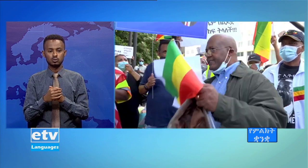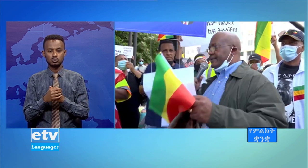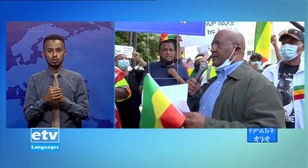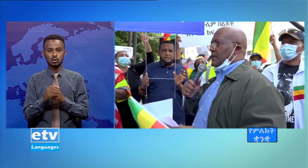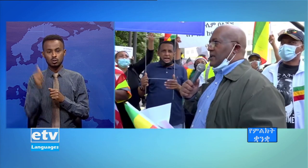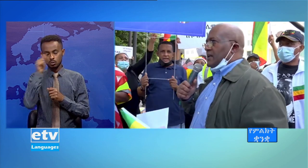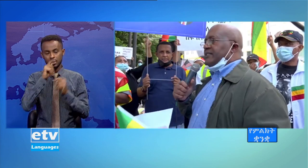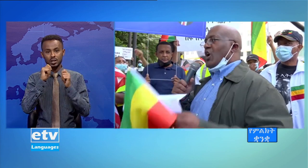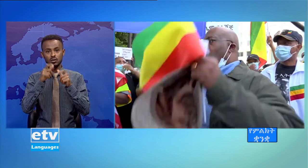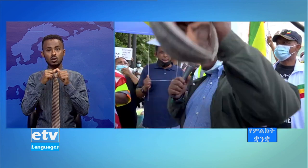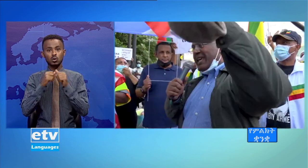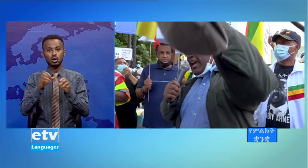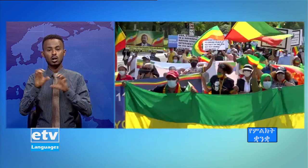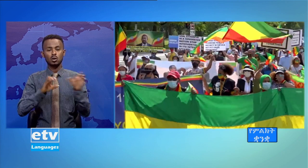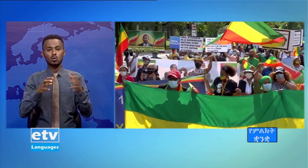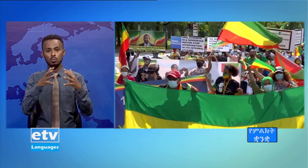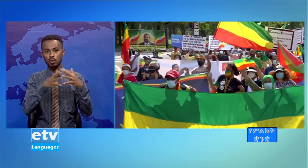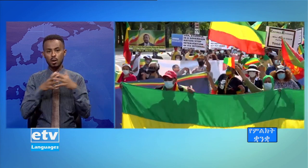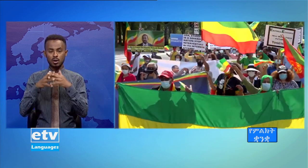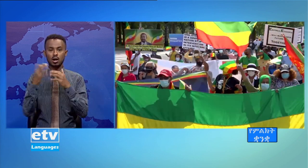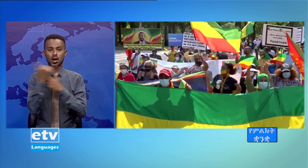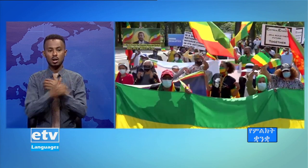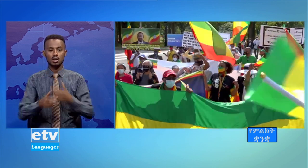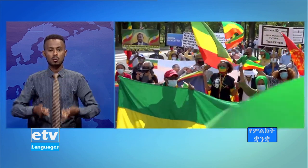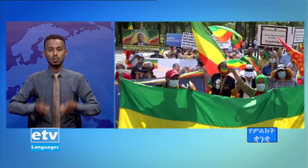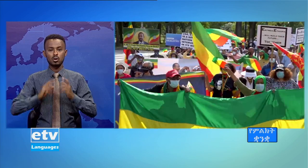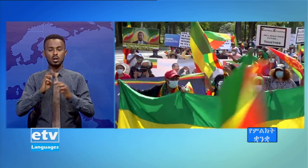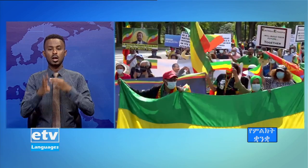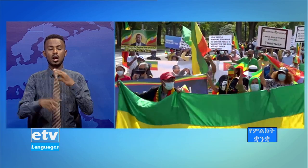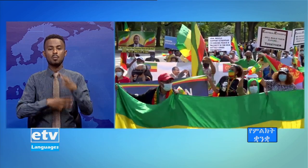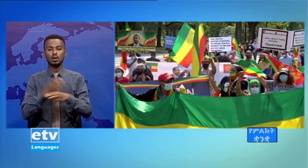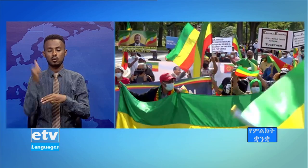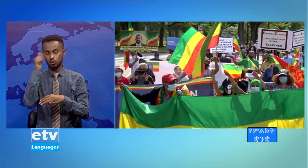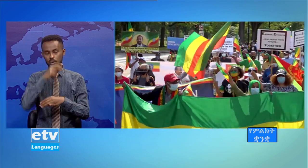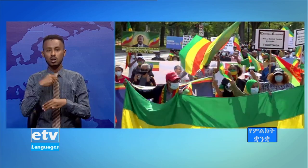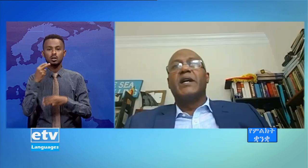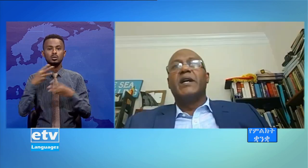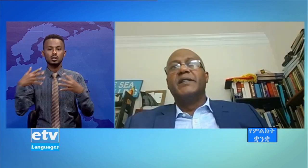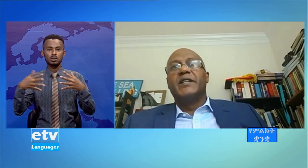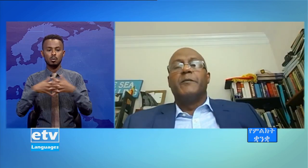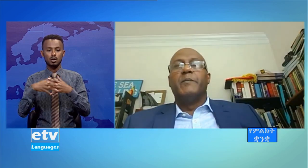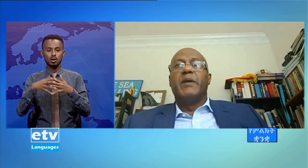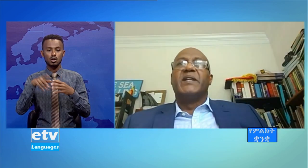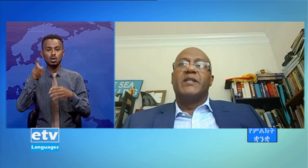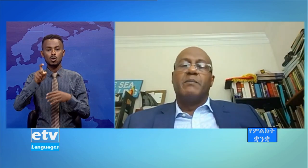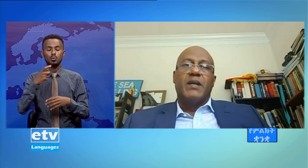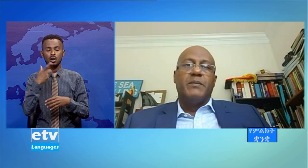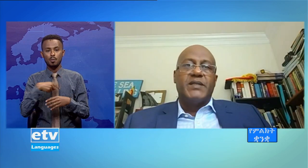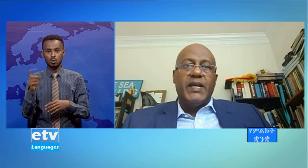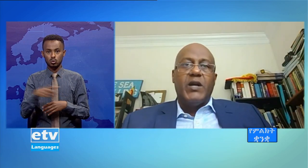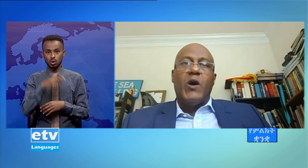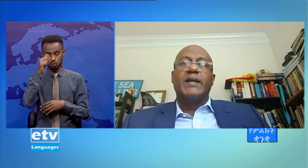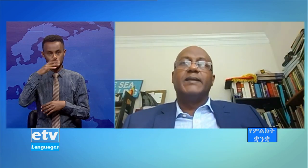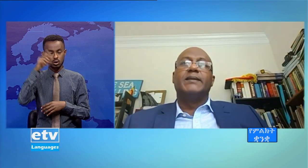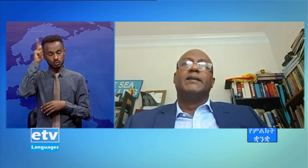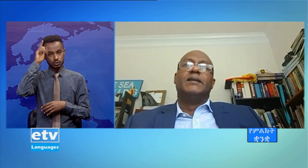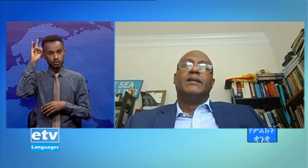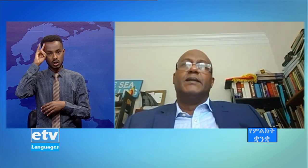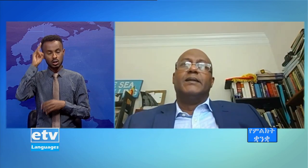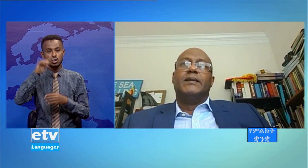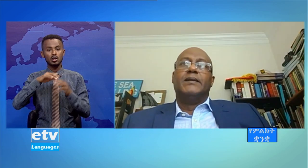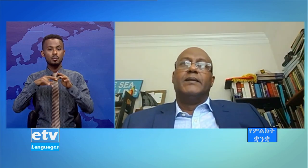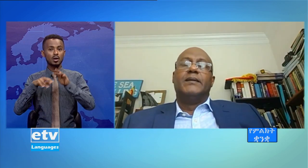ከቲቪ ጋር ቆይታ ያደረጉት በአሜሪካን ሀገር የሚኖሩት የዓለም አቀፍ የኢትዮጵያውያን ድምፅ አስተባባሪ የኮሚቴ አባል የሆኑት አቶ ናምን ዘለቀ